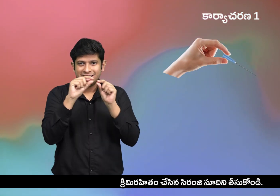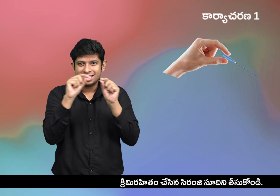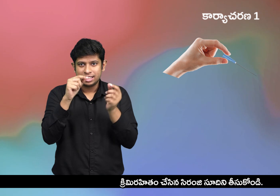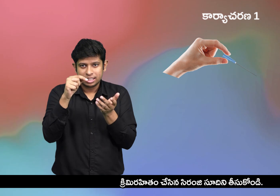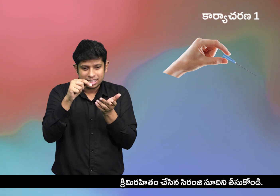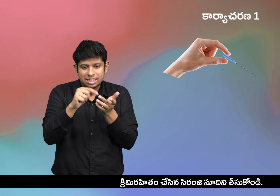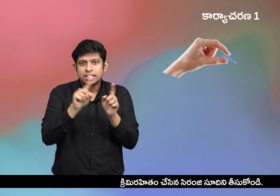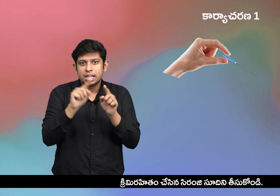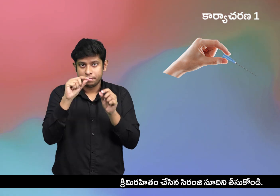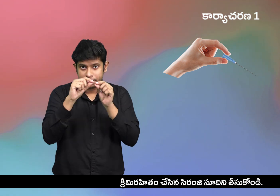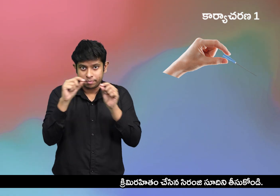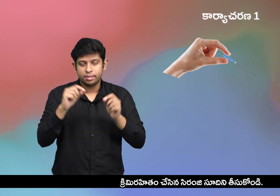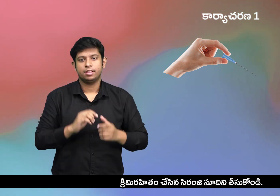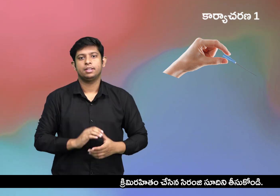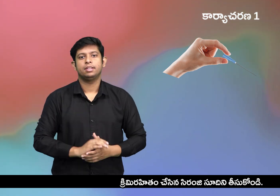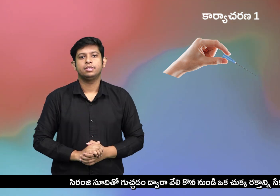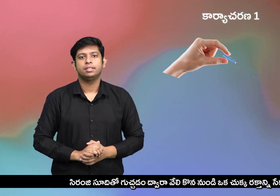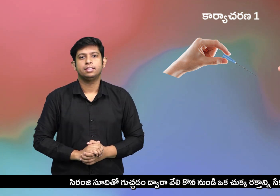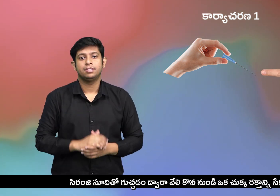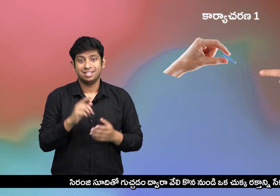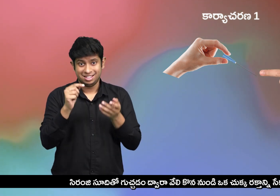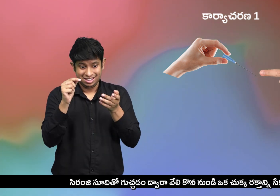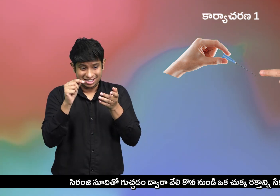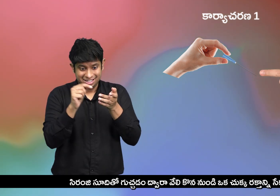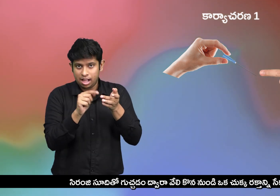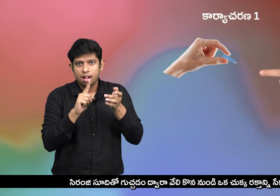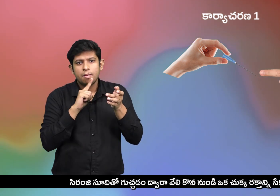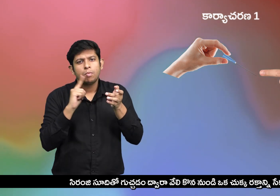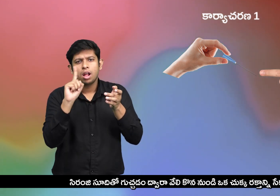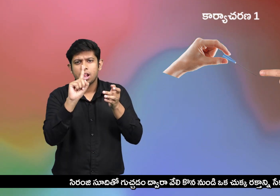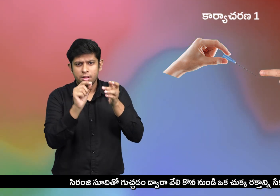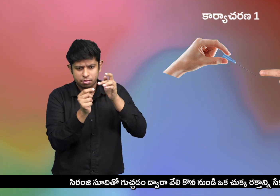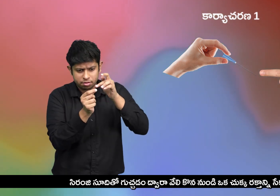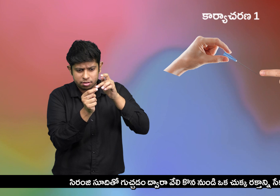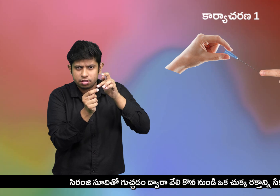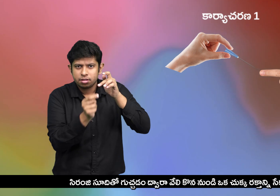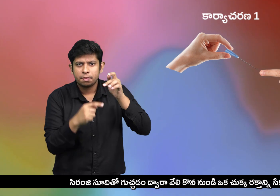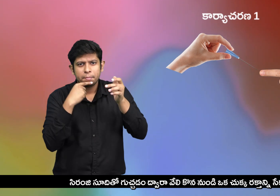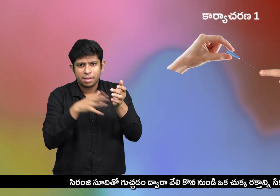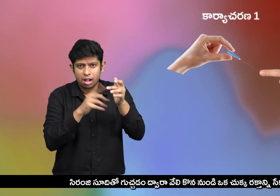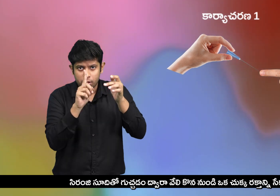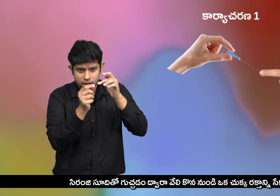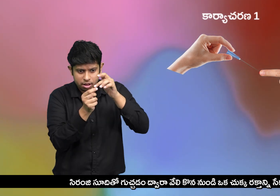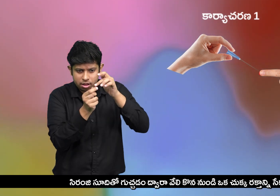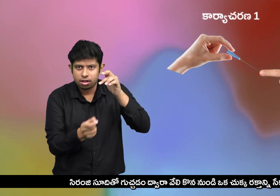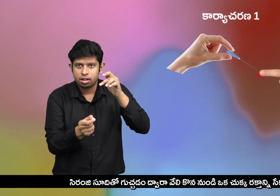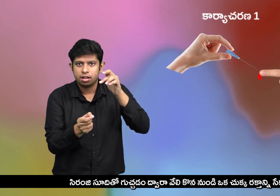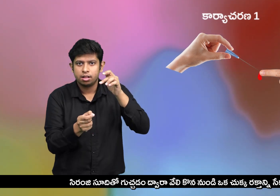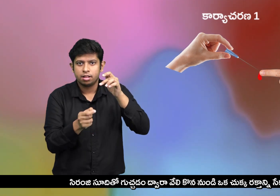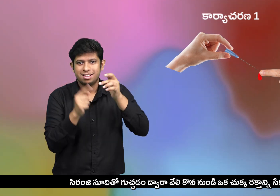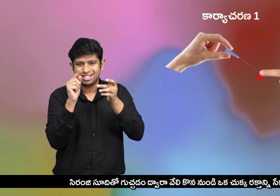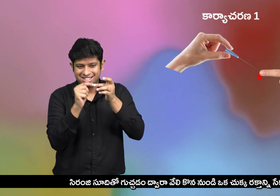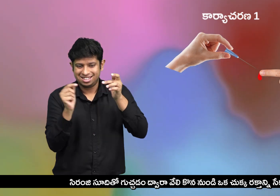క్రిమిరహితం చేసిన సిరంజి సూదిని తీసుకోండి. సిరంజి సూదితో గుచ్చడం ద్వారా వేలికొన నుండి ఒక